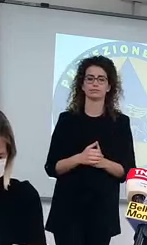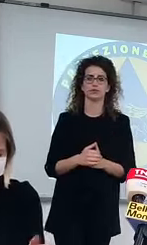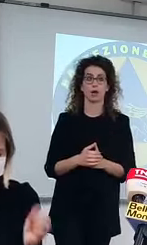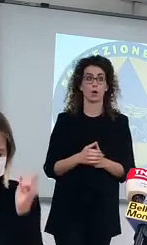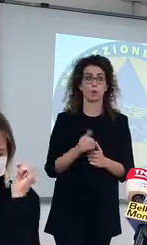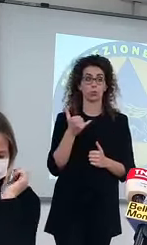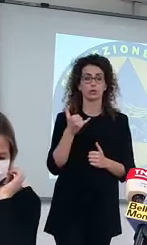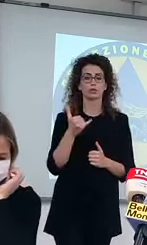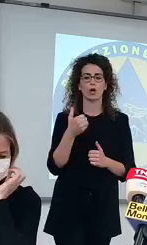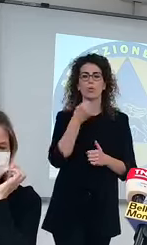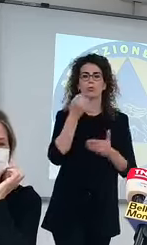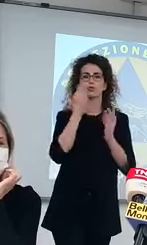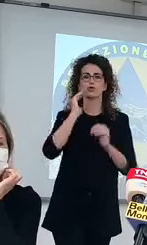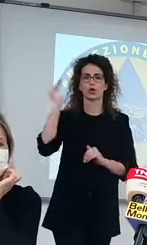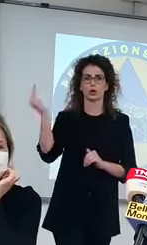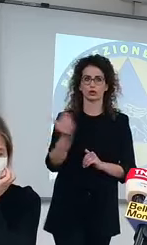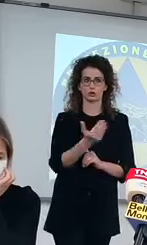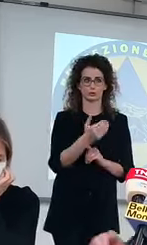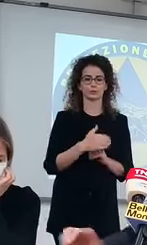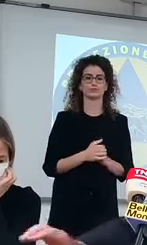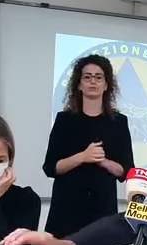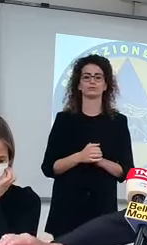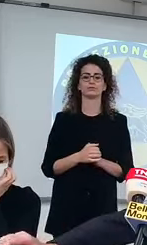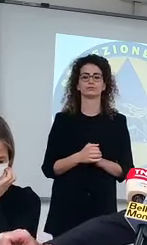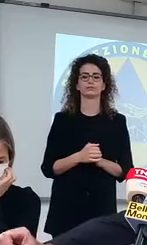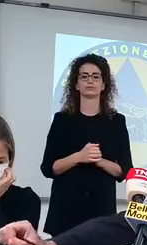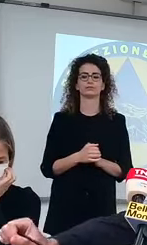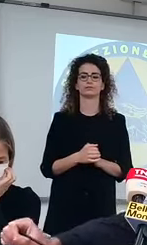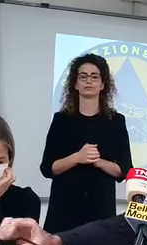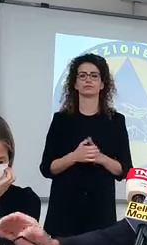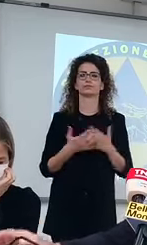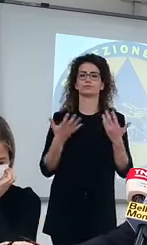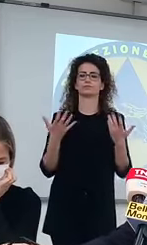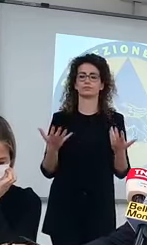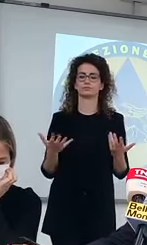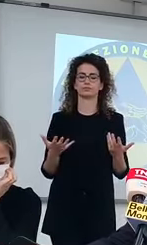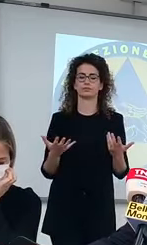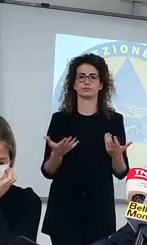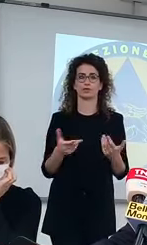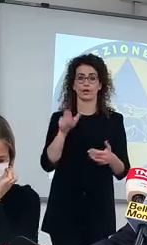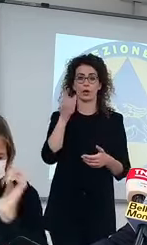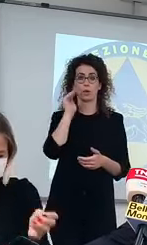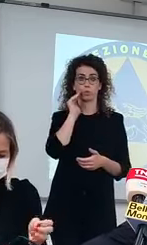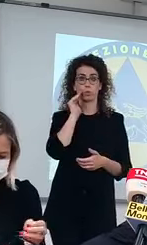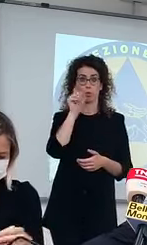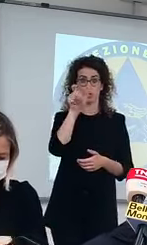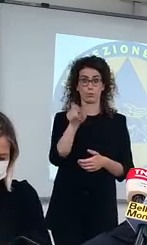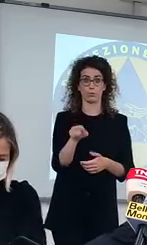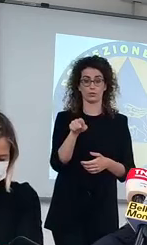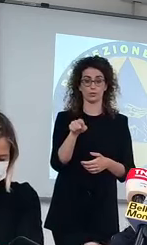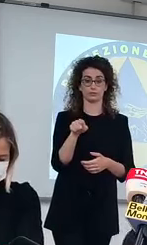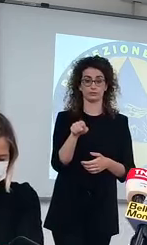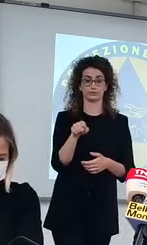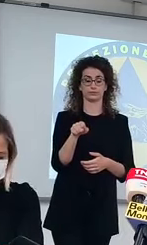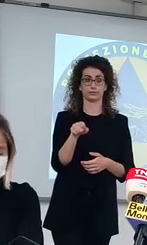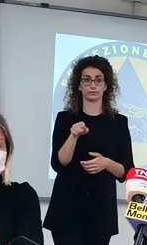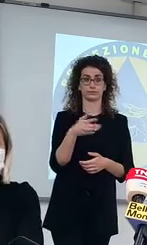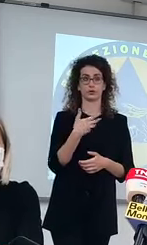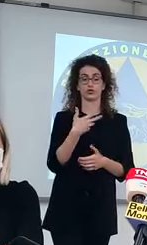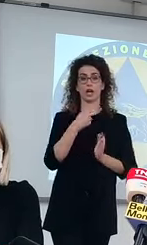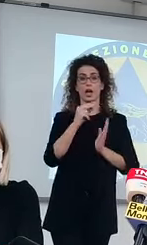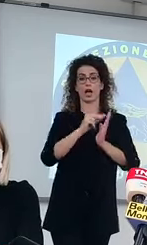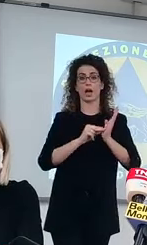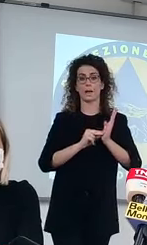Pronto? Sì, sì. Buongiorno a tutti. Allora, il signore in questione che aveva